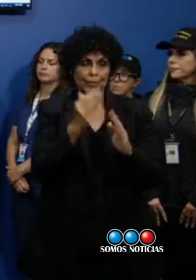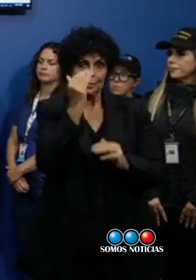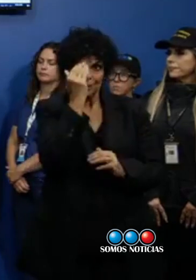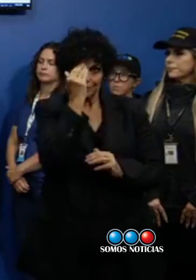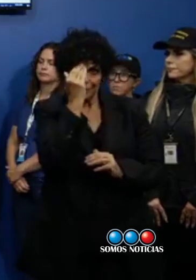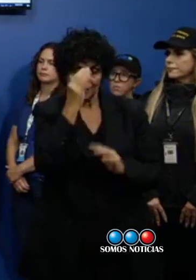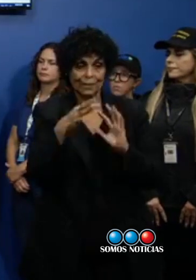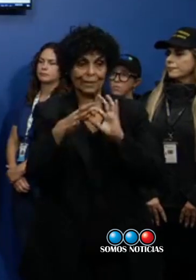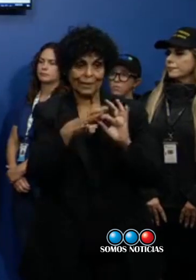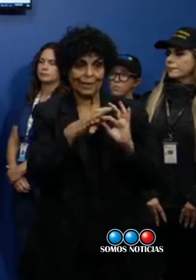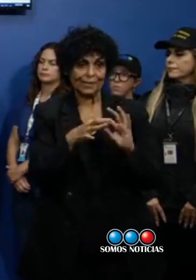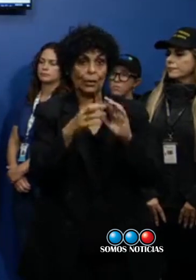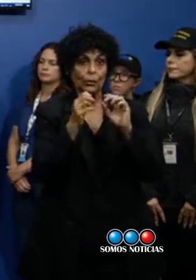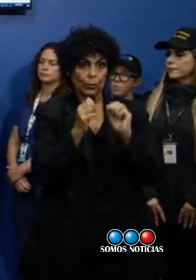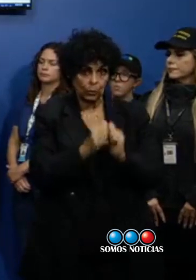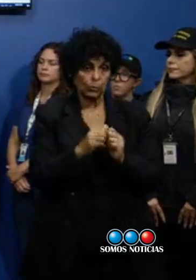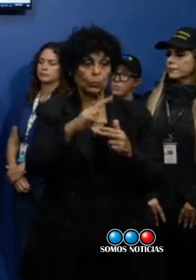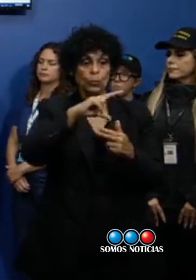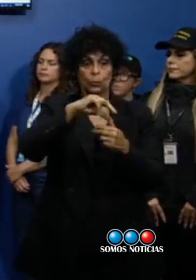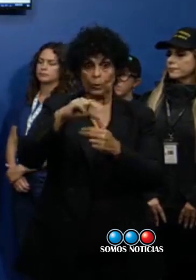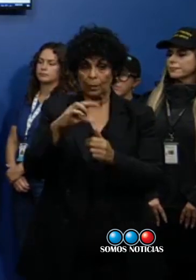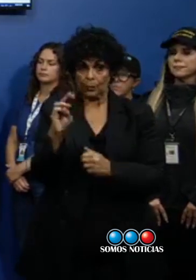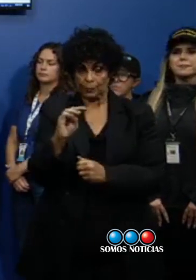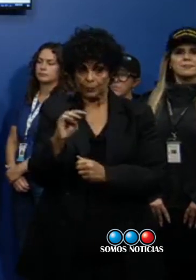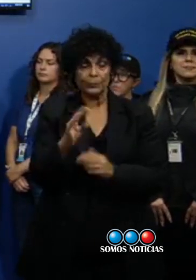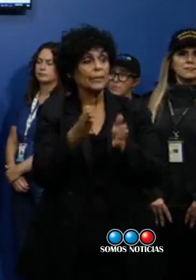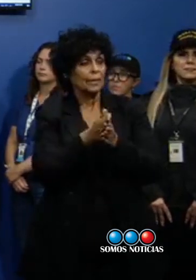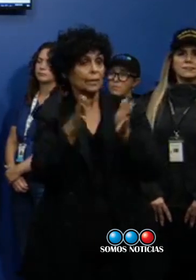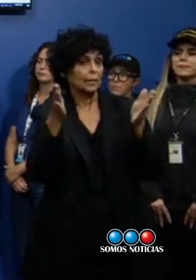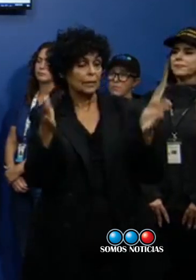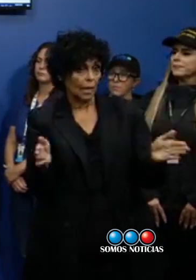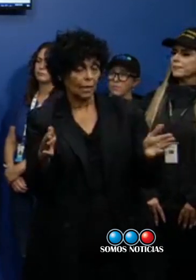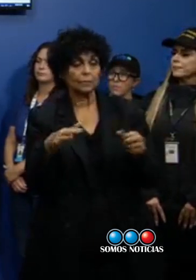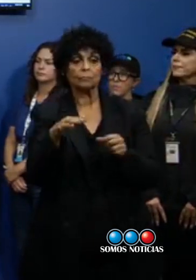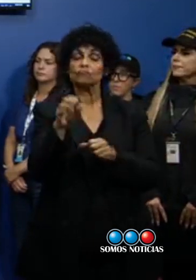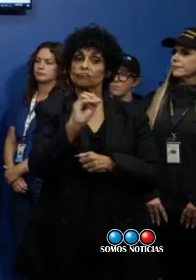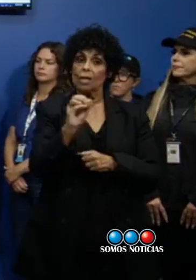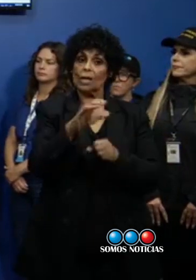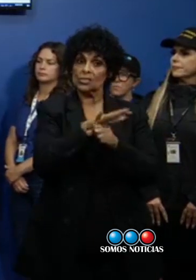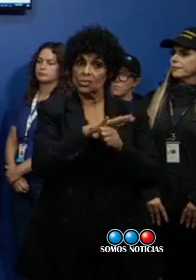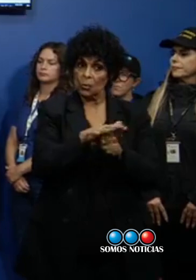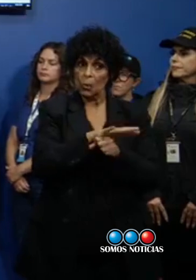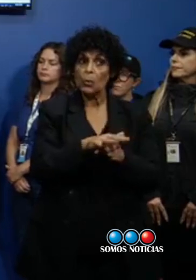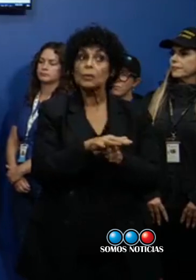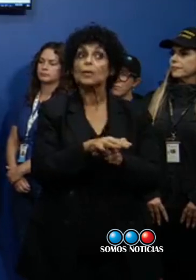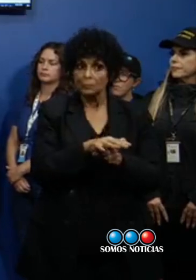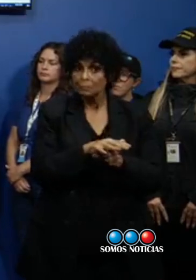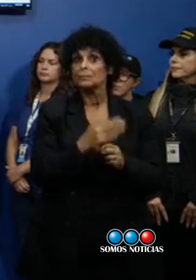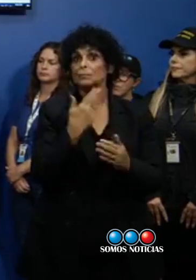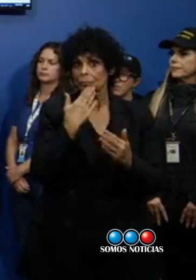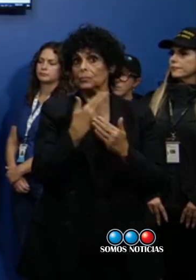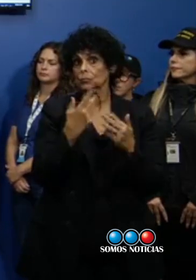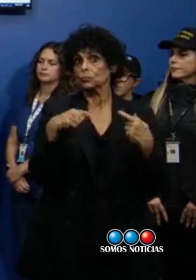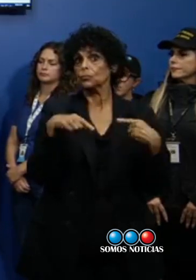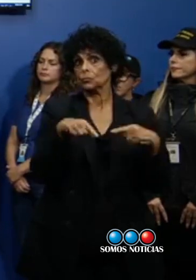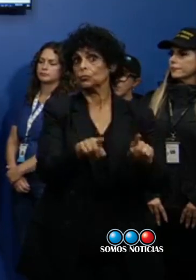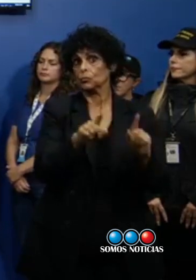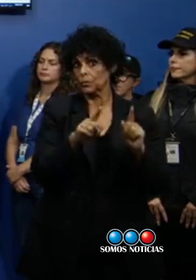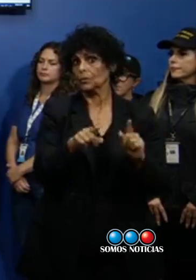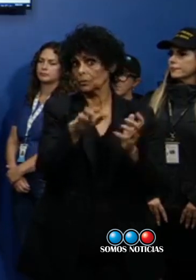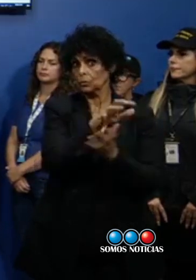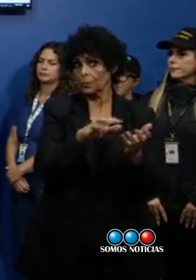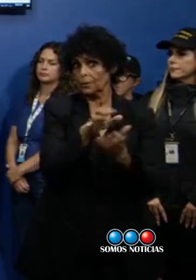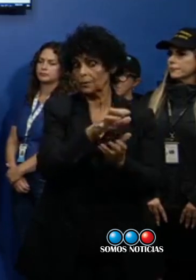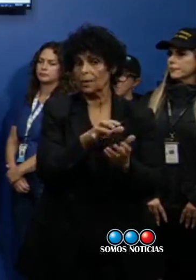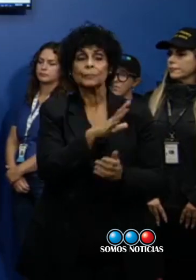relacionados con el paso del huracán Milton en general el condado ciola se comportó muy bien durante la tormenta y de hecho